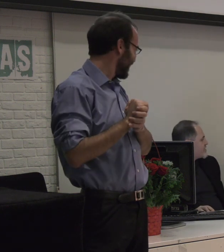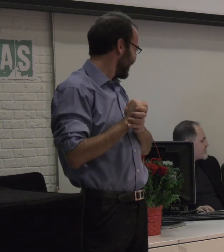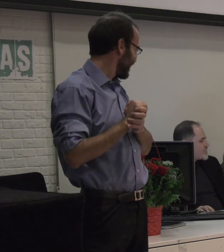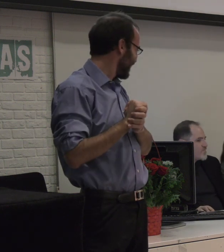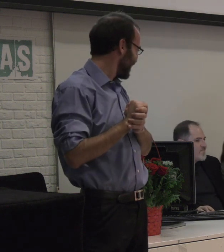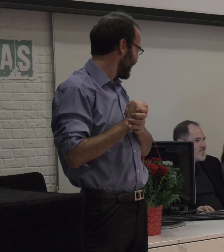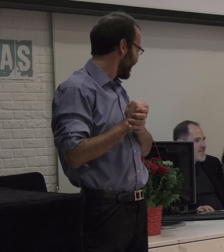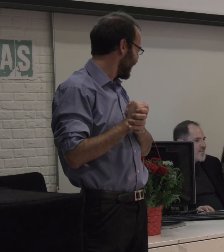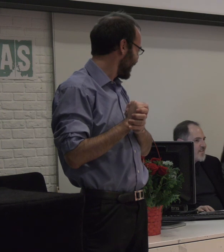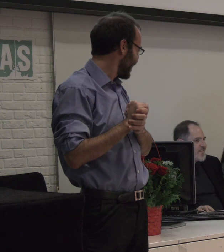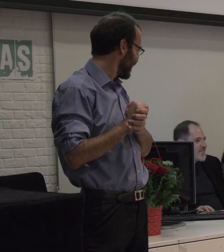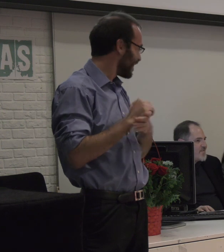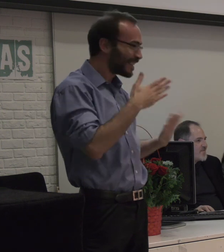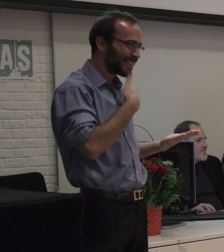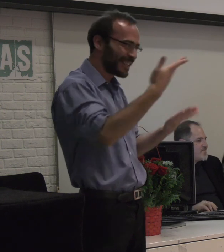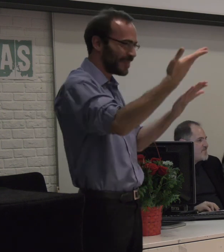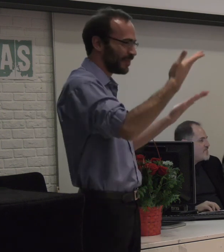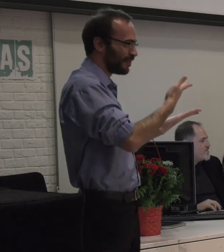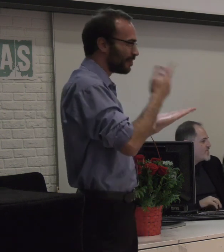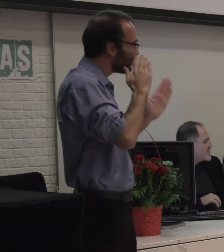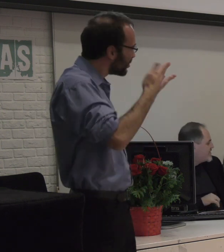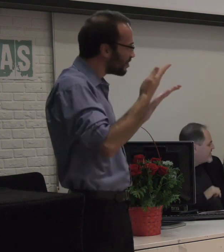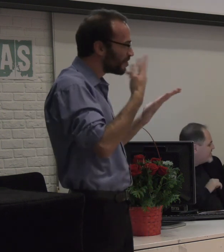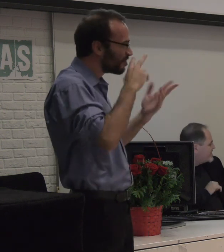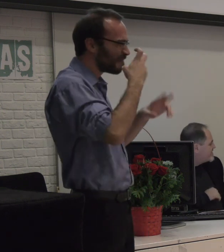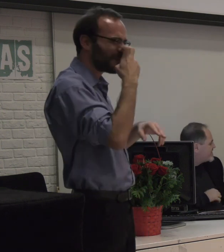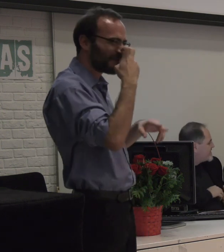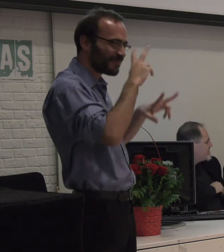Pues nada, si alguien se quiere acercar a ver el libro o que Pedro se lo dedique,